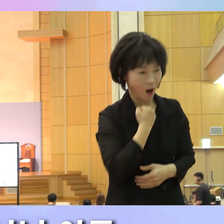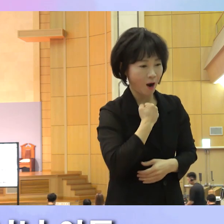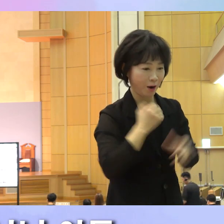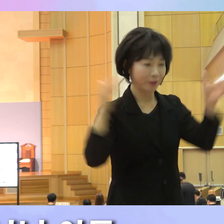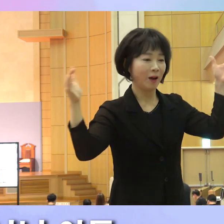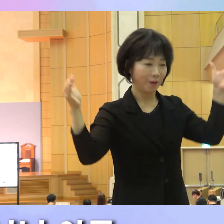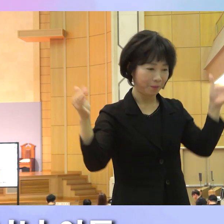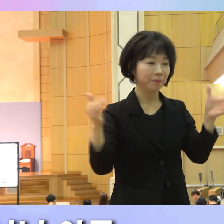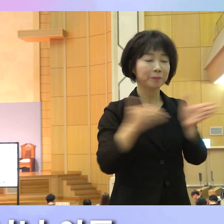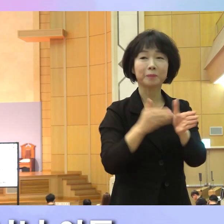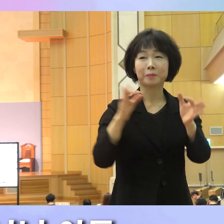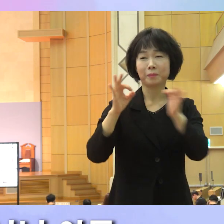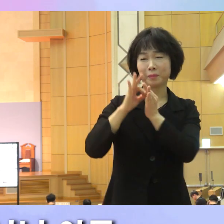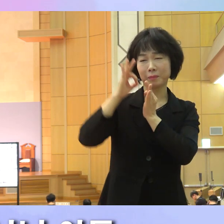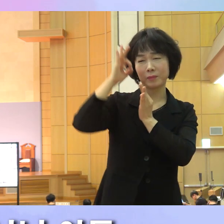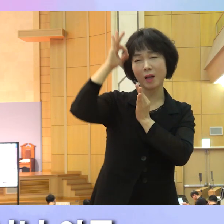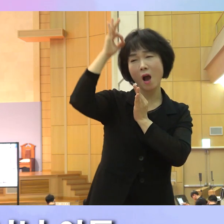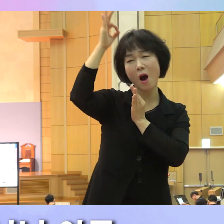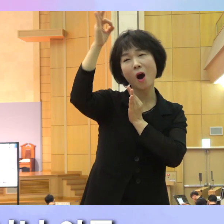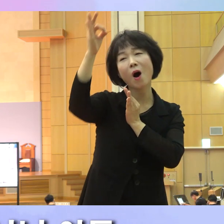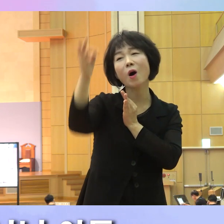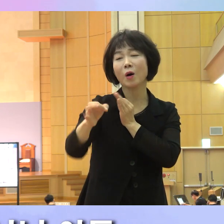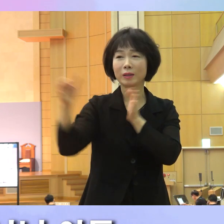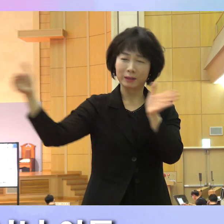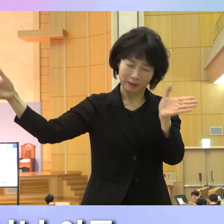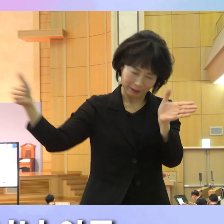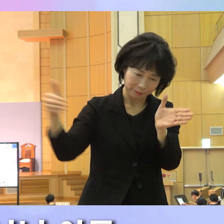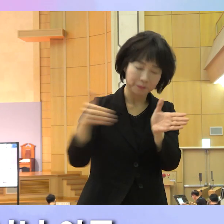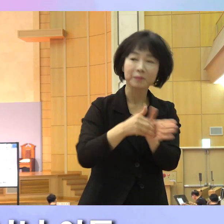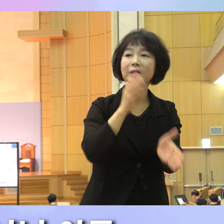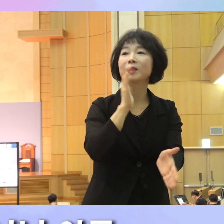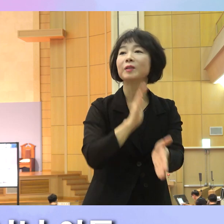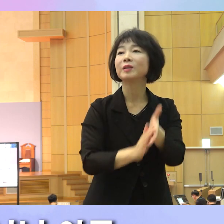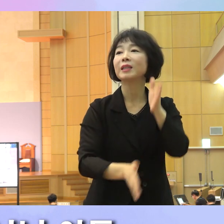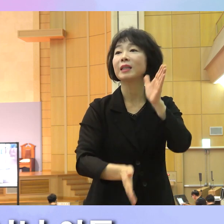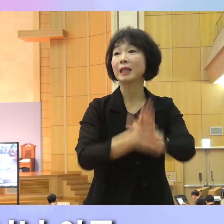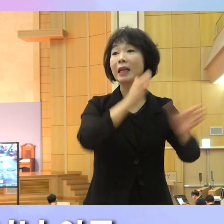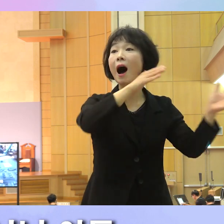구원함을 얻었네. 영원